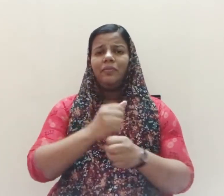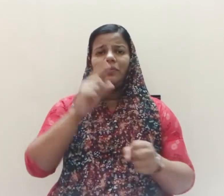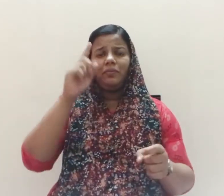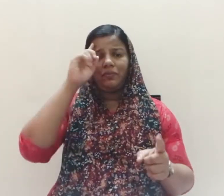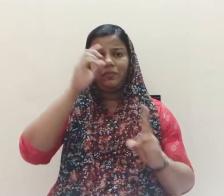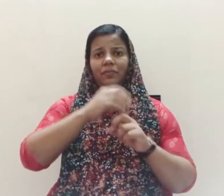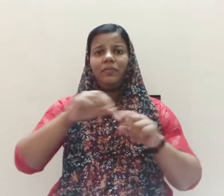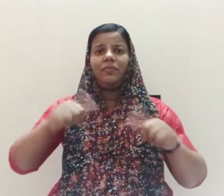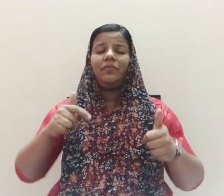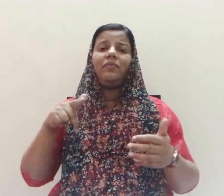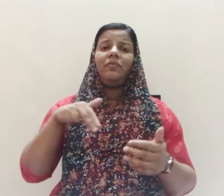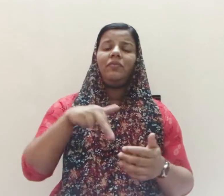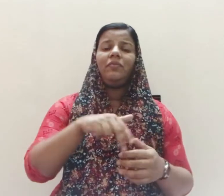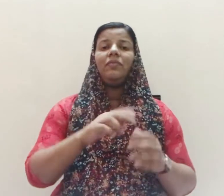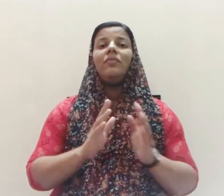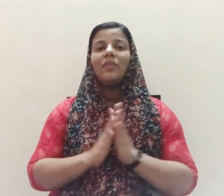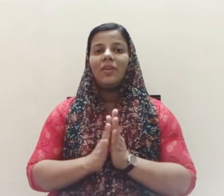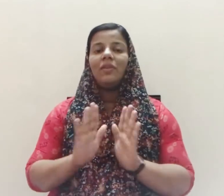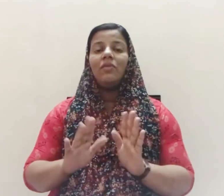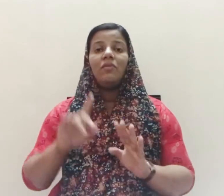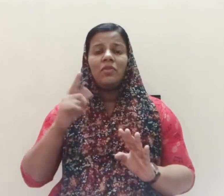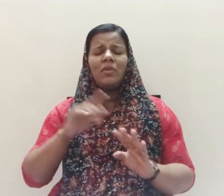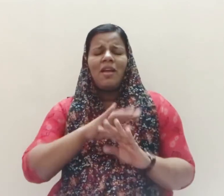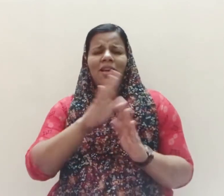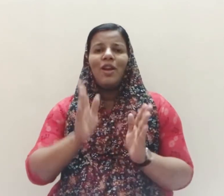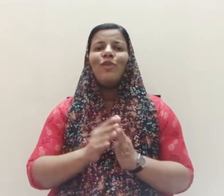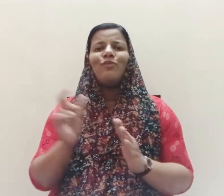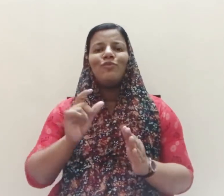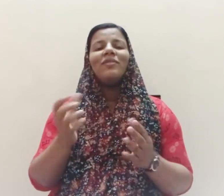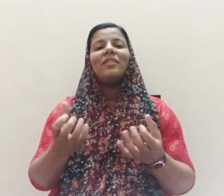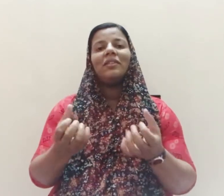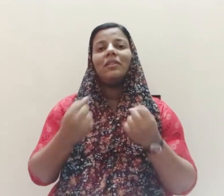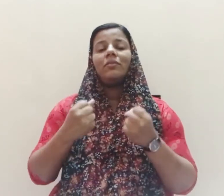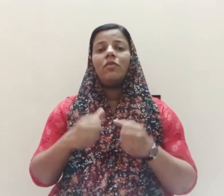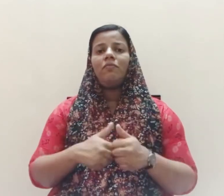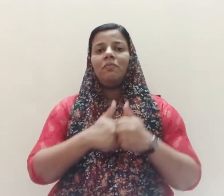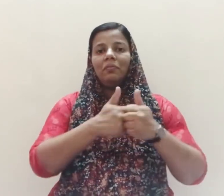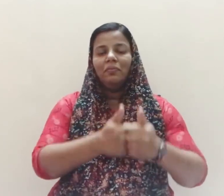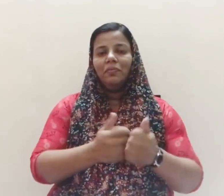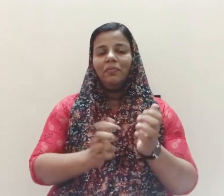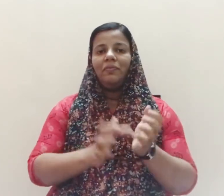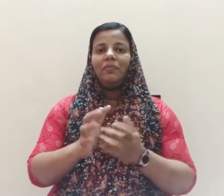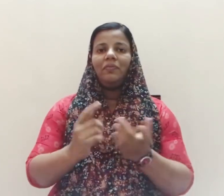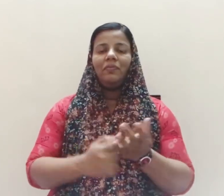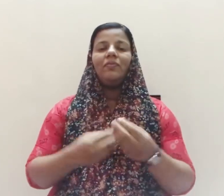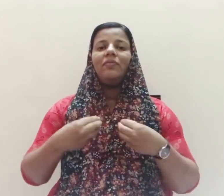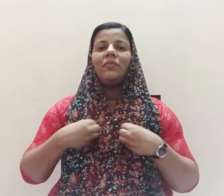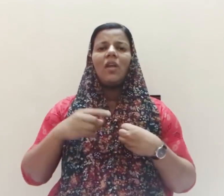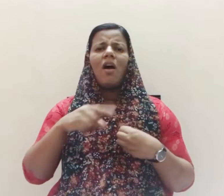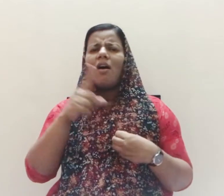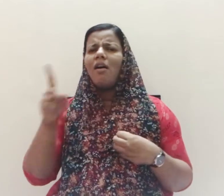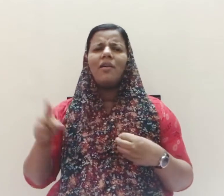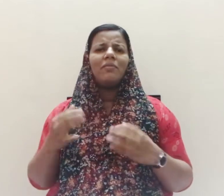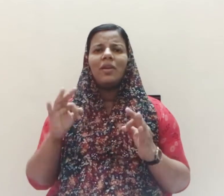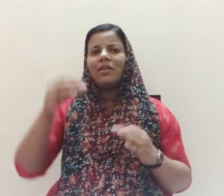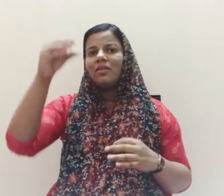കൃപ നമുക്ക് എല്ലായിടത്തും അഡ്വാൻറ്റേജ് തരും, നമ്മളെ ആമേൻ അവിടെ മുന്നോട്ട് പോകാൻ സഹായിക്കും. മറ്റുള്ളവർക്കില്ലാത്ത ആ കൃപ,